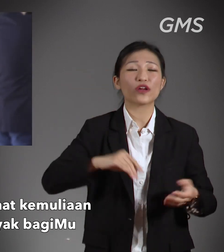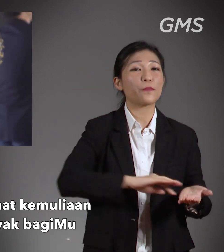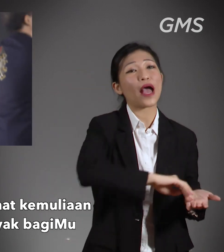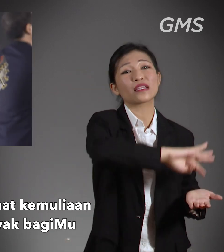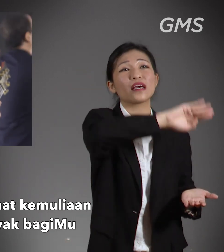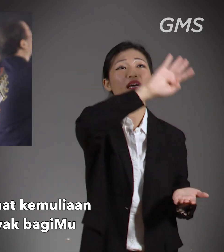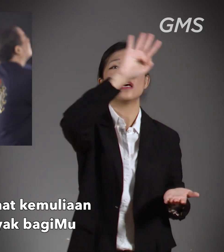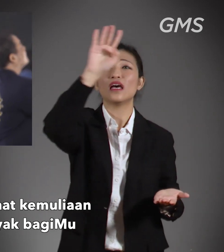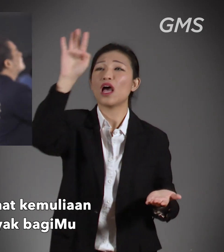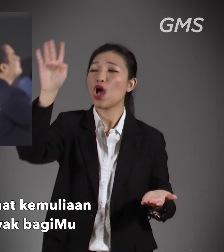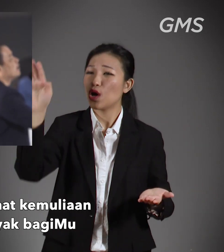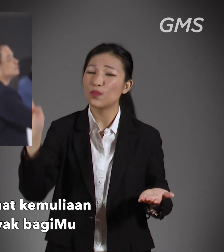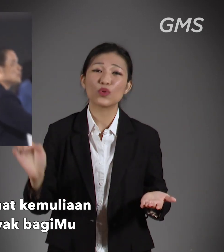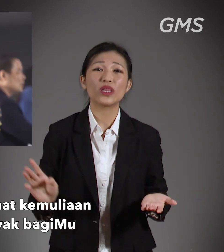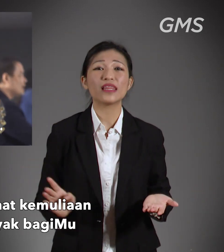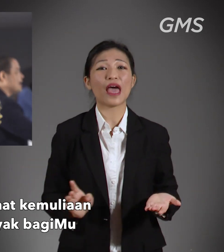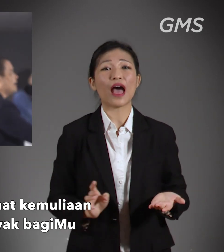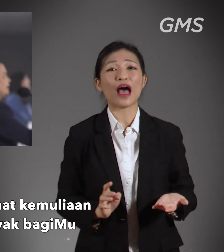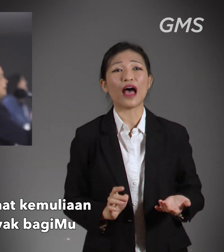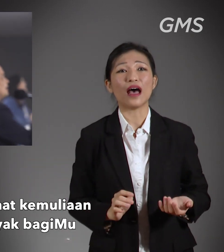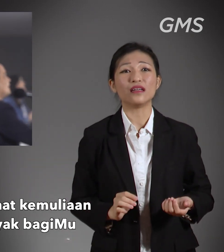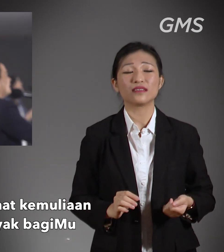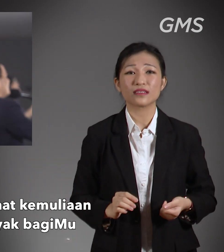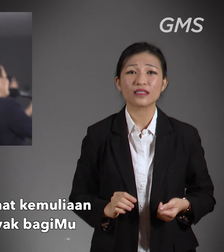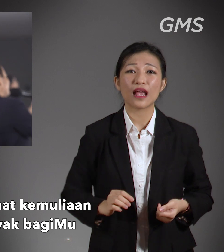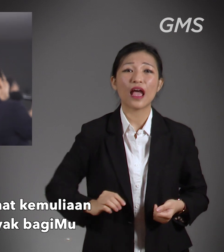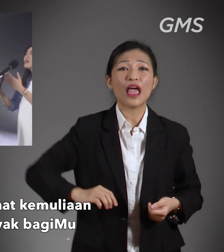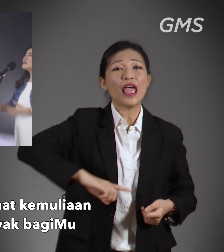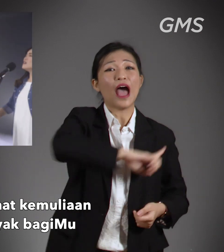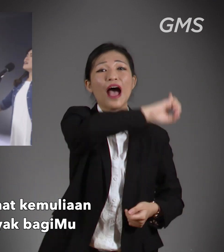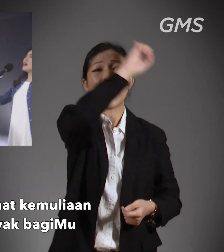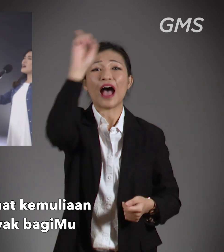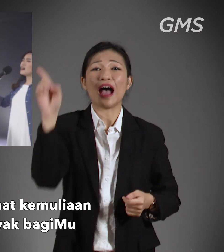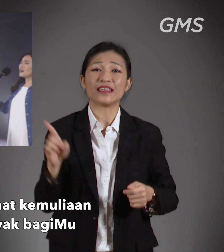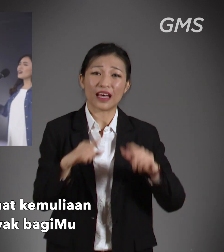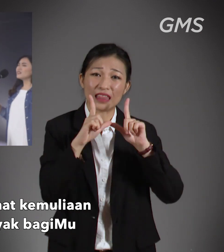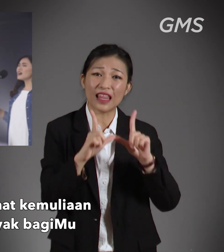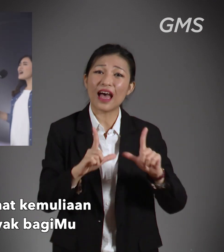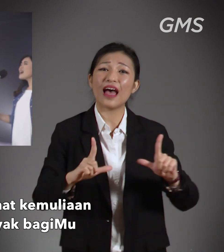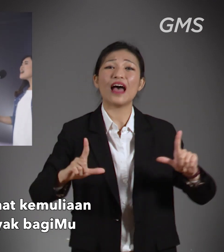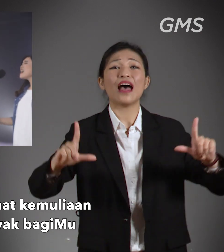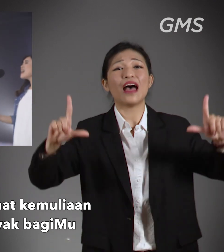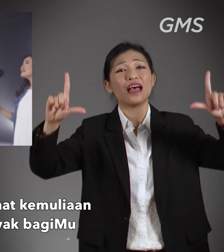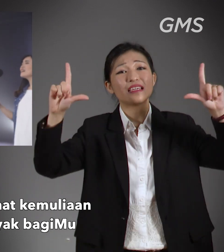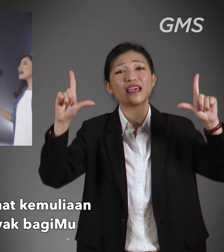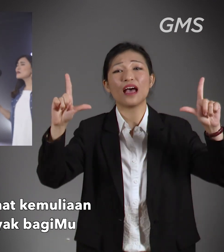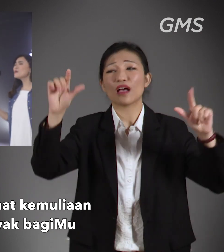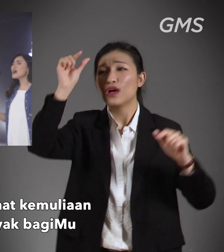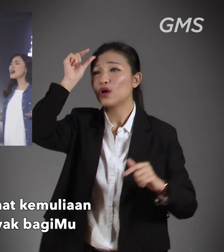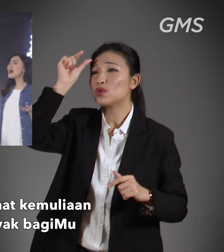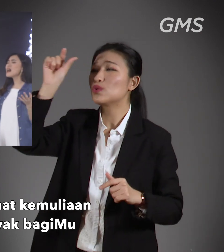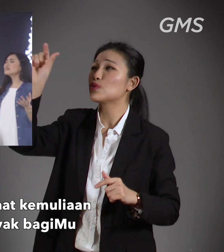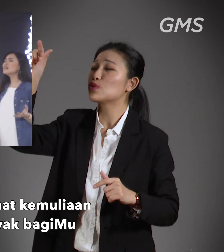hormat kemuliaan hanya